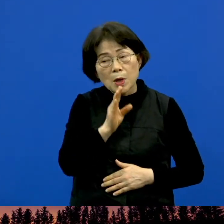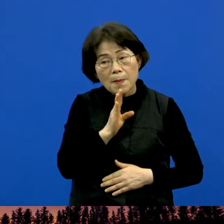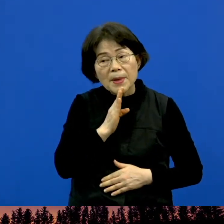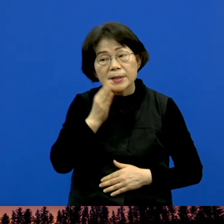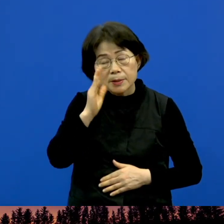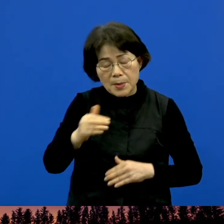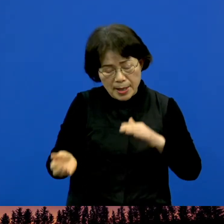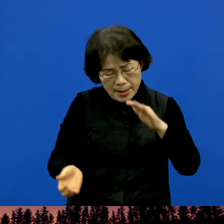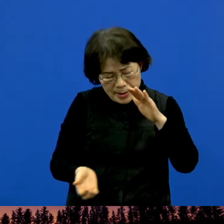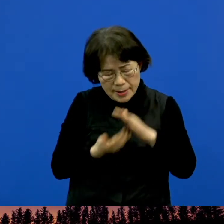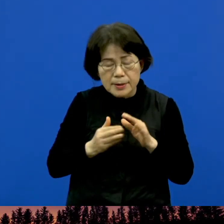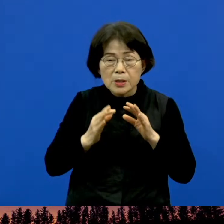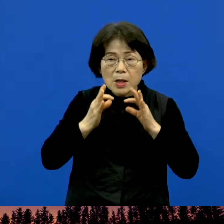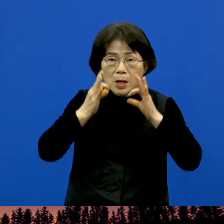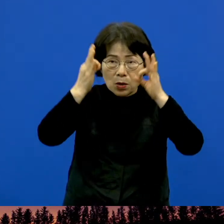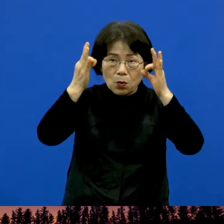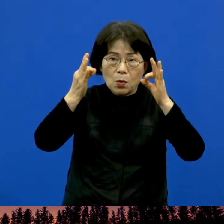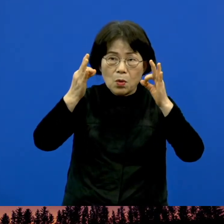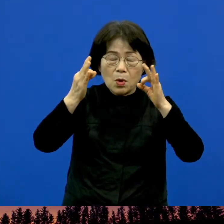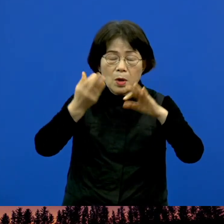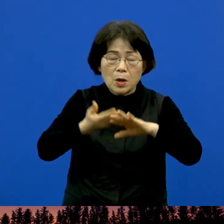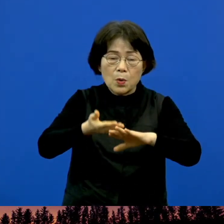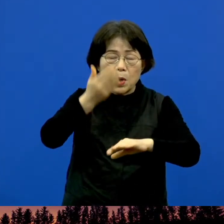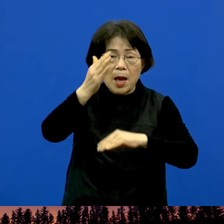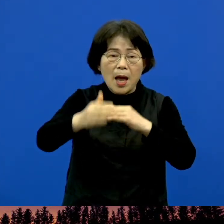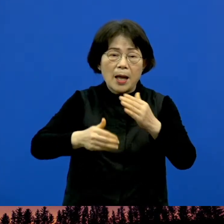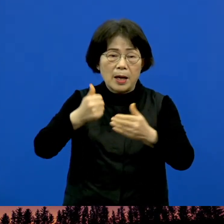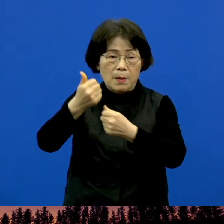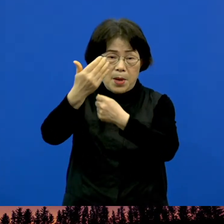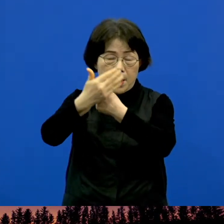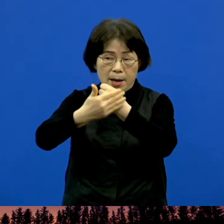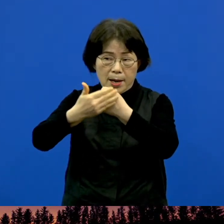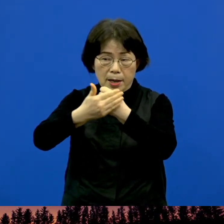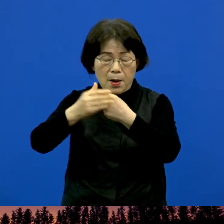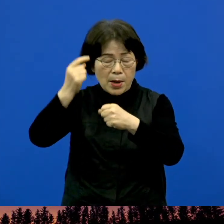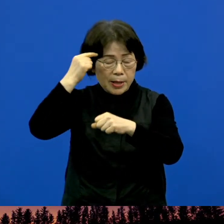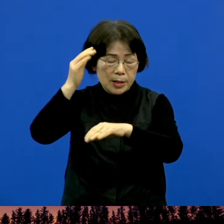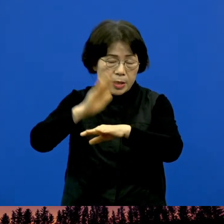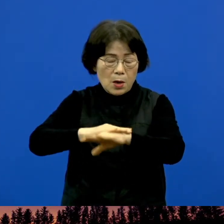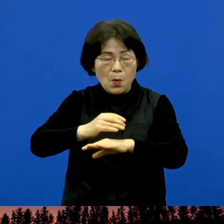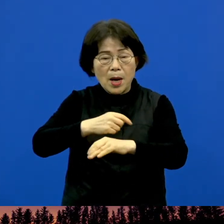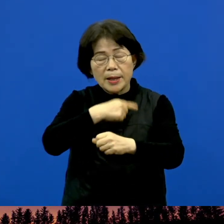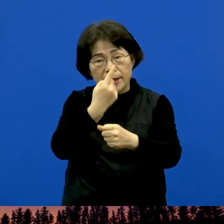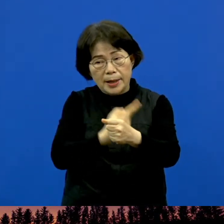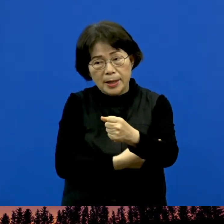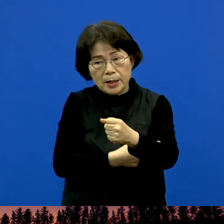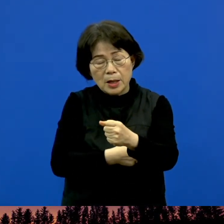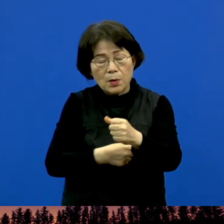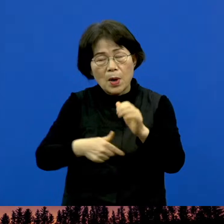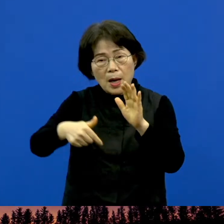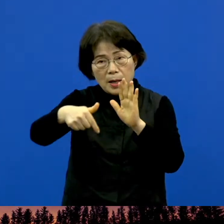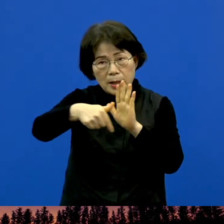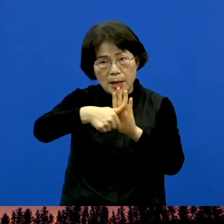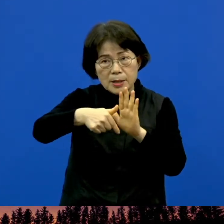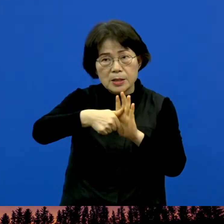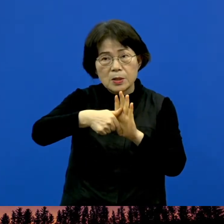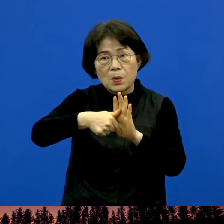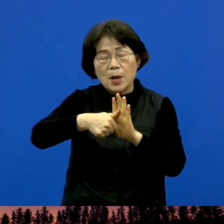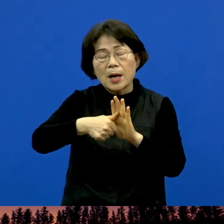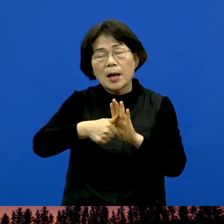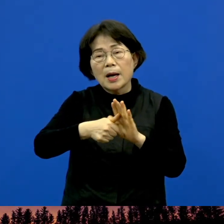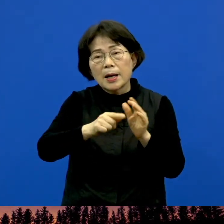다하고 그러나 그 위에 부어주시는 하나님의 지혜와 능력과 계시와